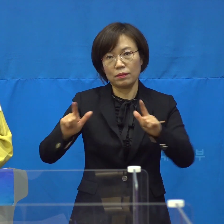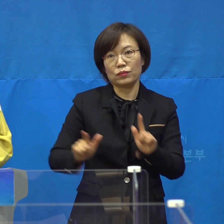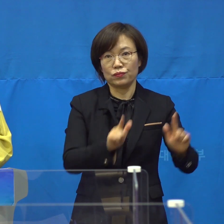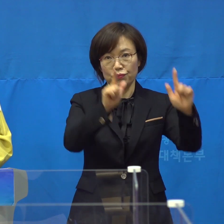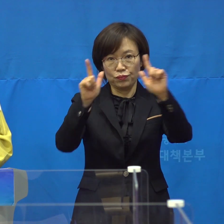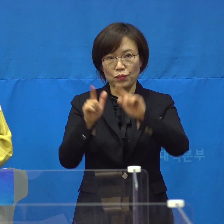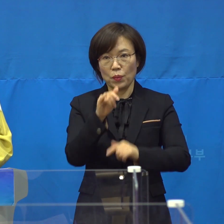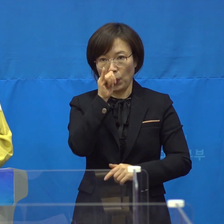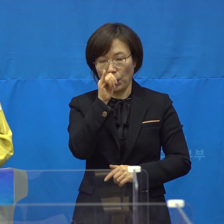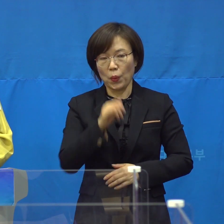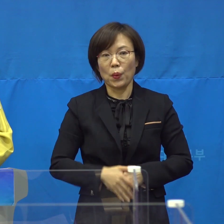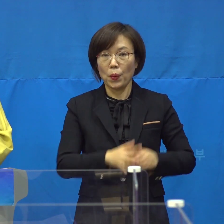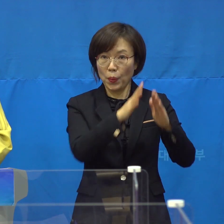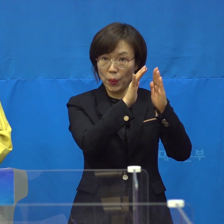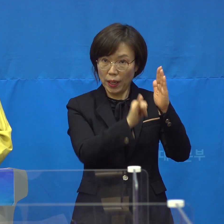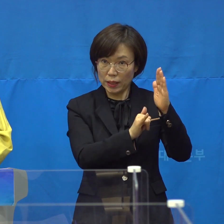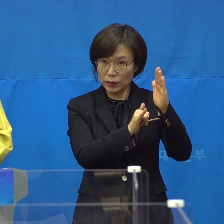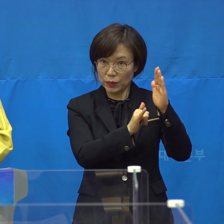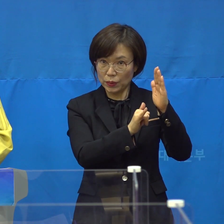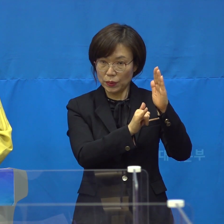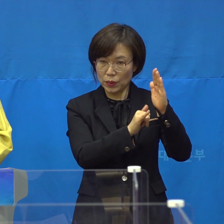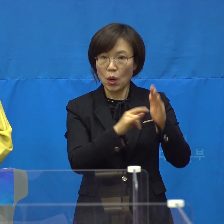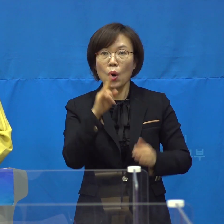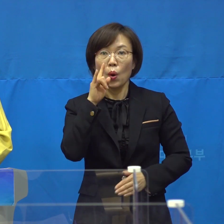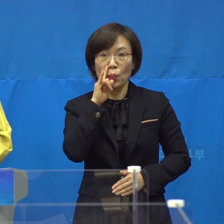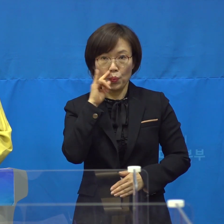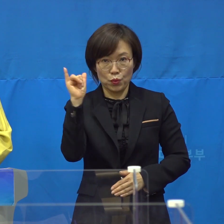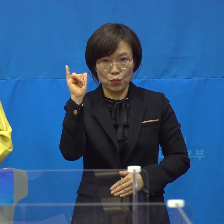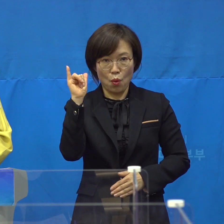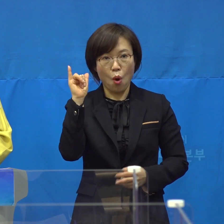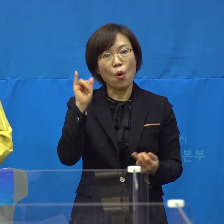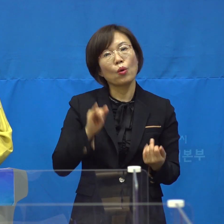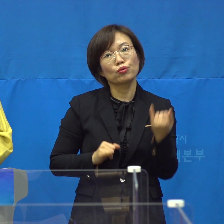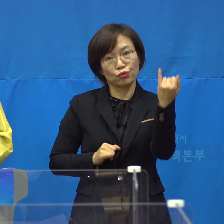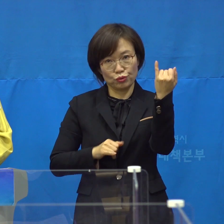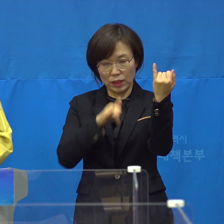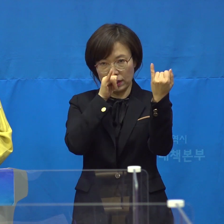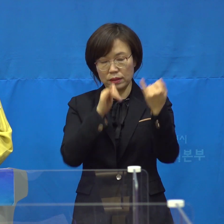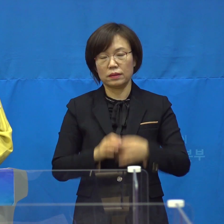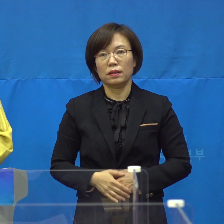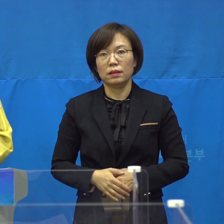거주자입니다. 가족은 부모가 있고 누나가 있습니다.